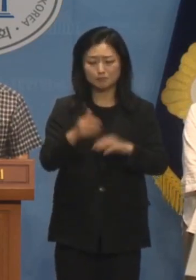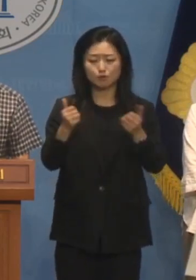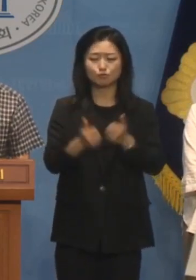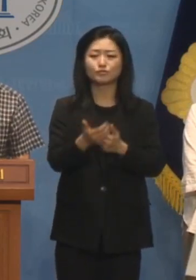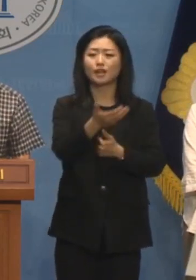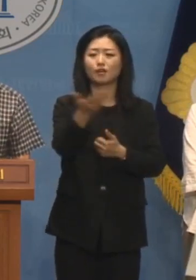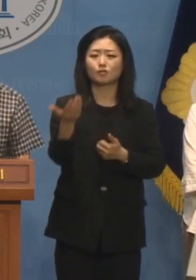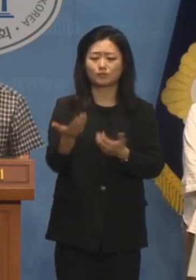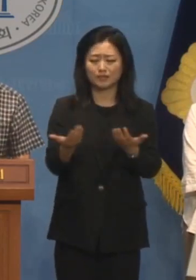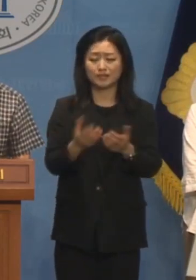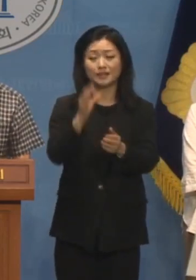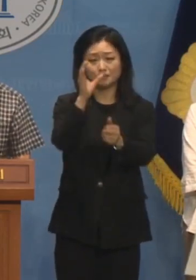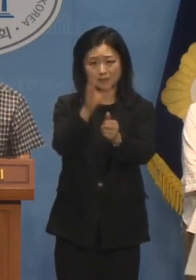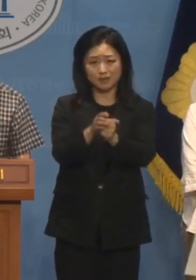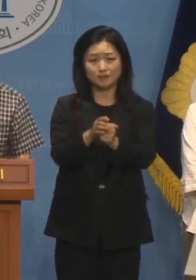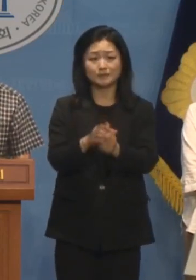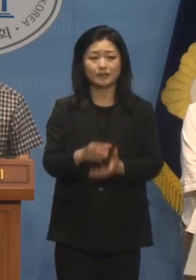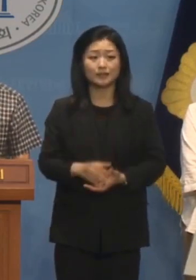있다고 생각합니다.